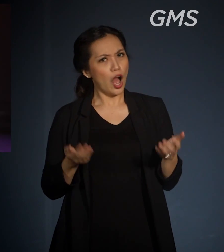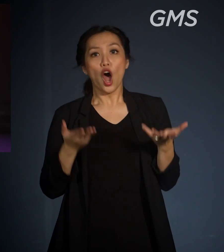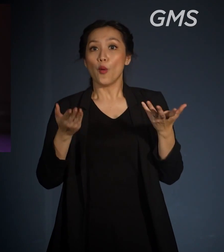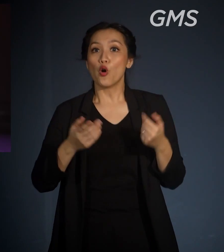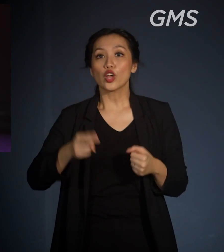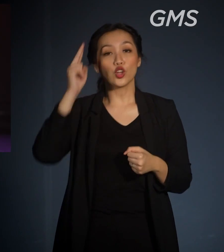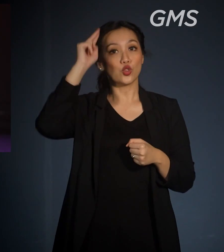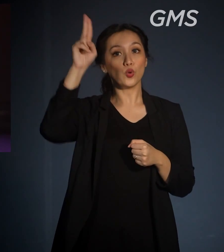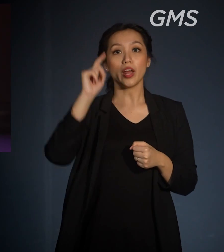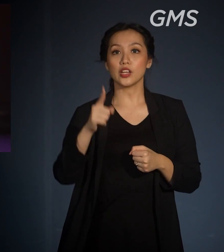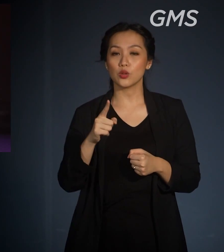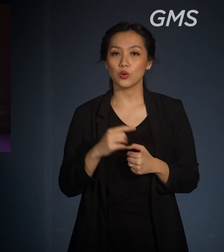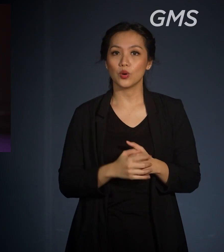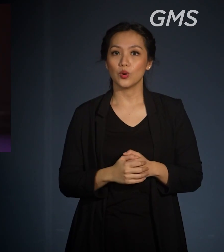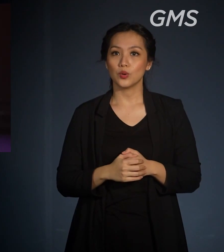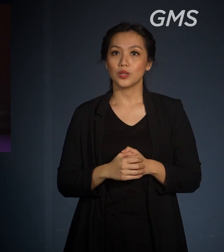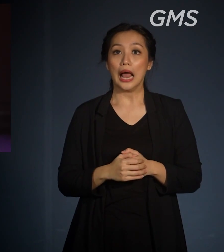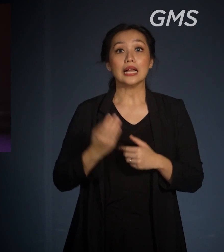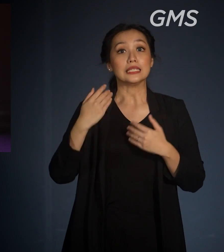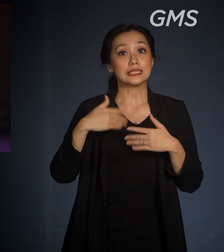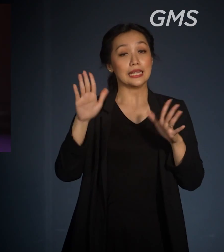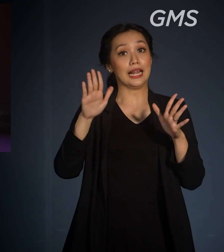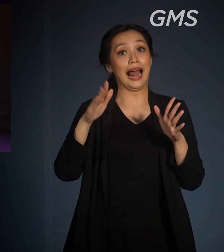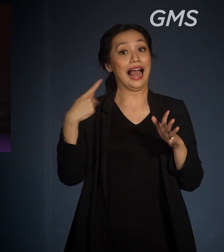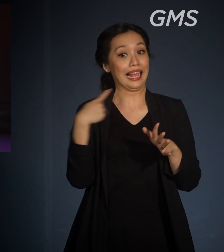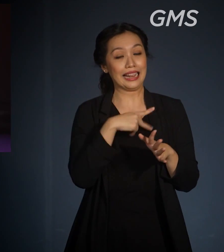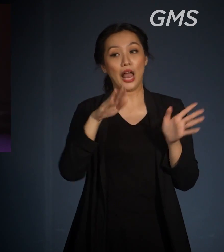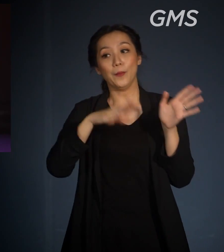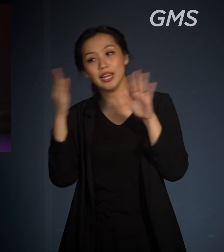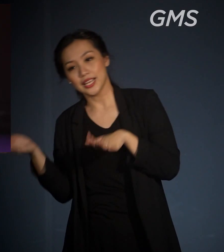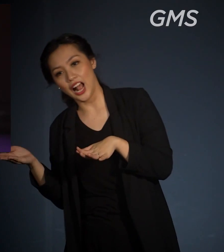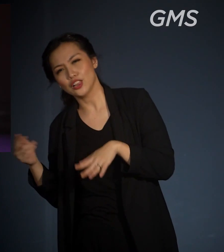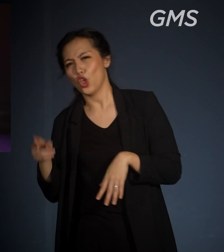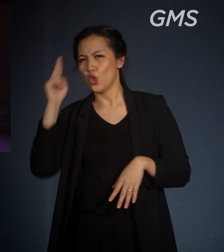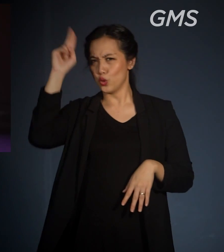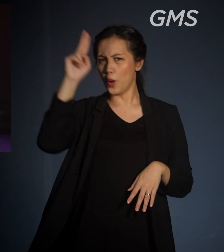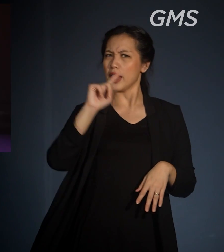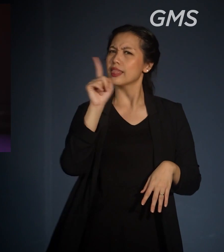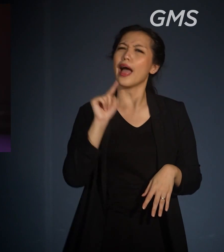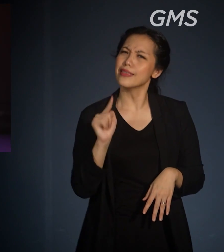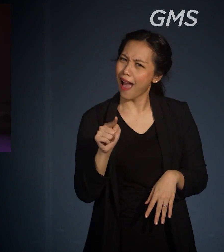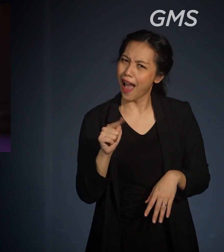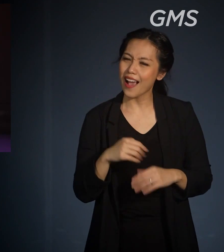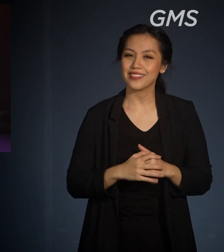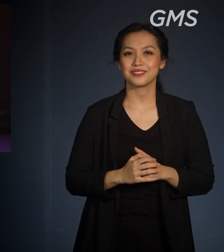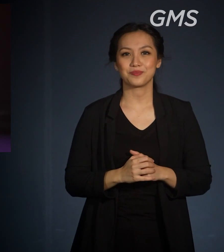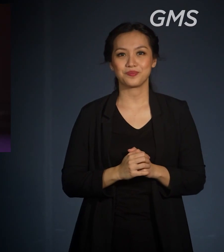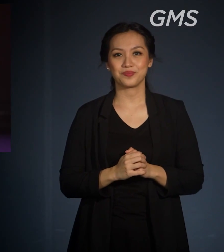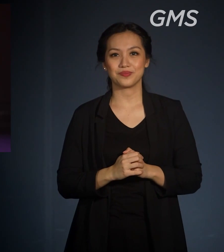kita meninggal nanti, ternyata Tuhan itu akan mengadakan perhitungan dengan hidup kita.